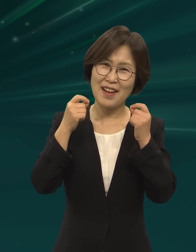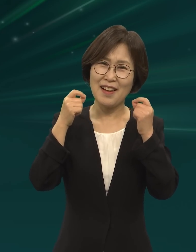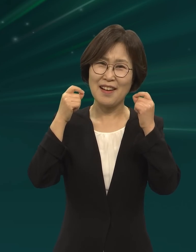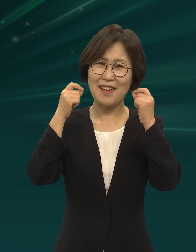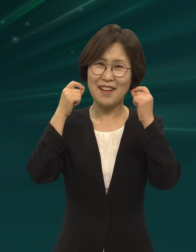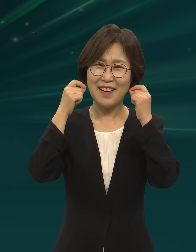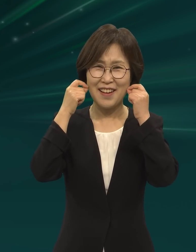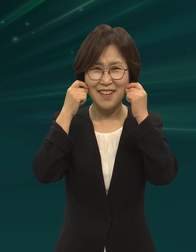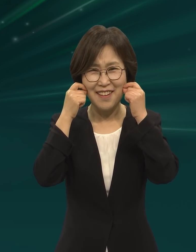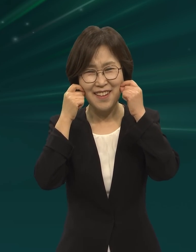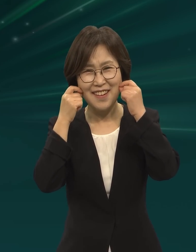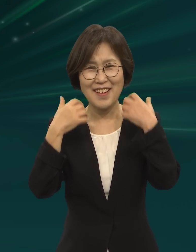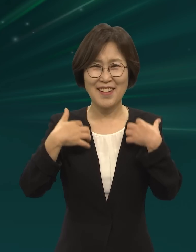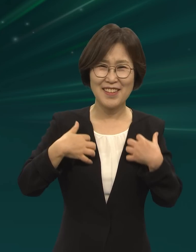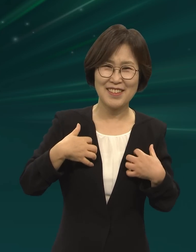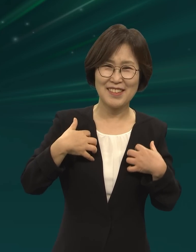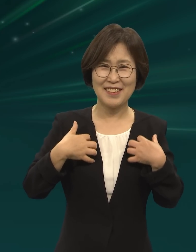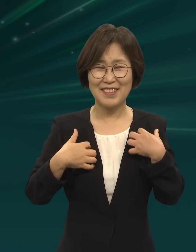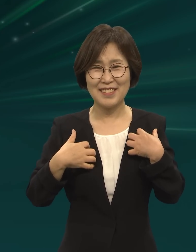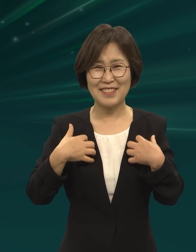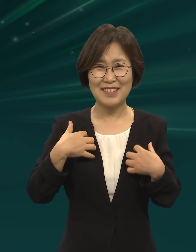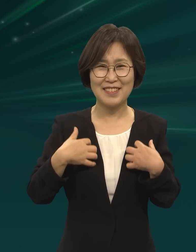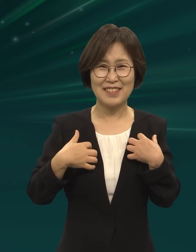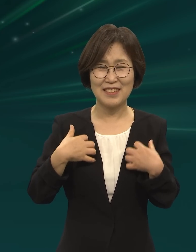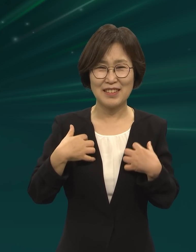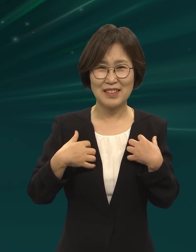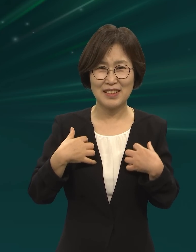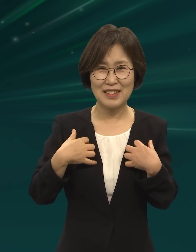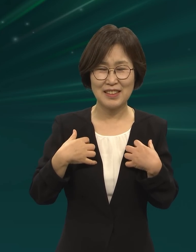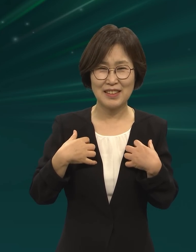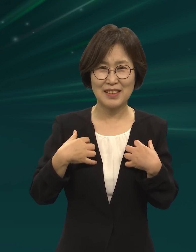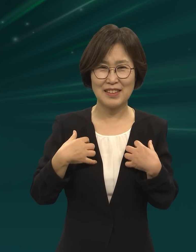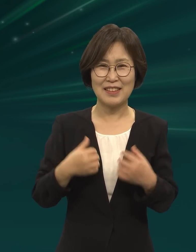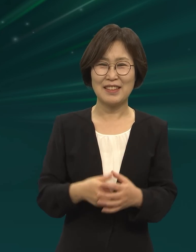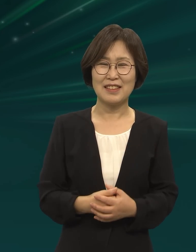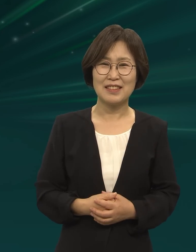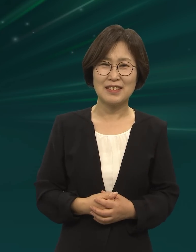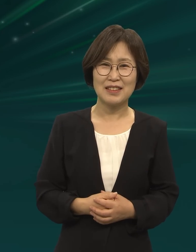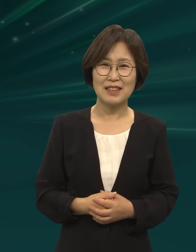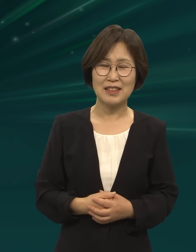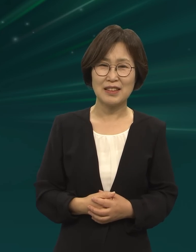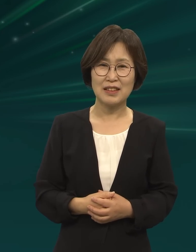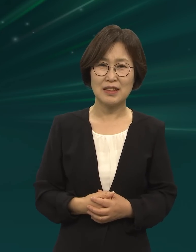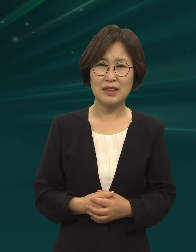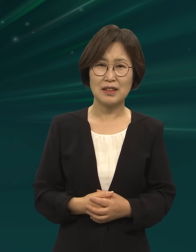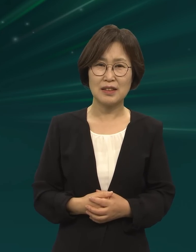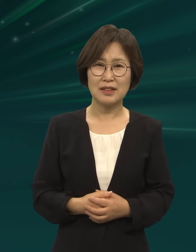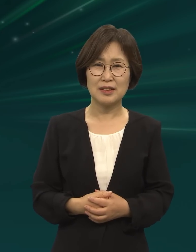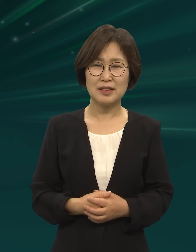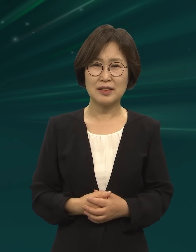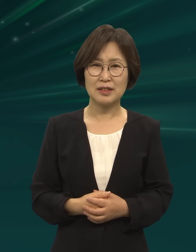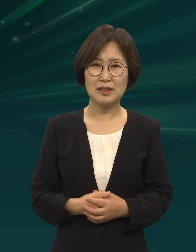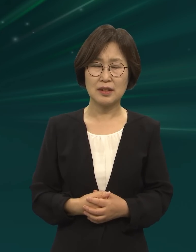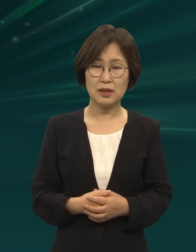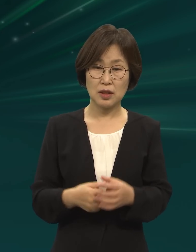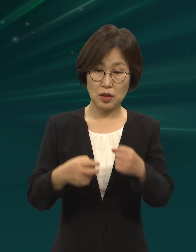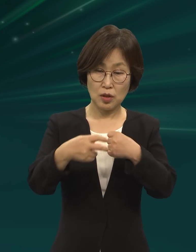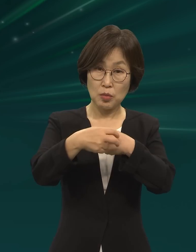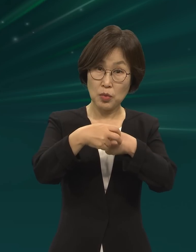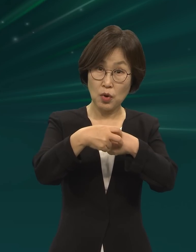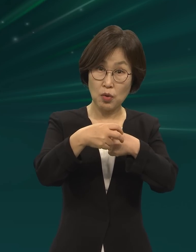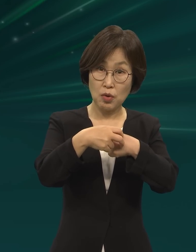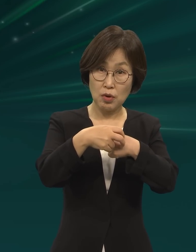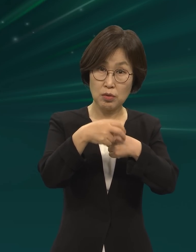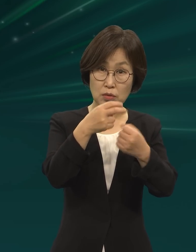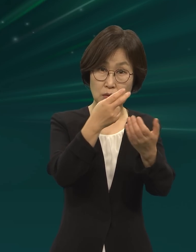너무 커지고 이렇게 하는데, 그래도 엄마 아빠 있잖아요. 의사님이 병원에 입원시켰는데